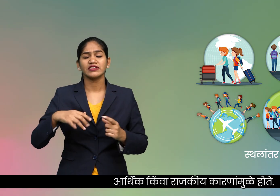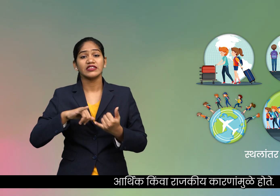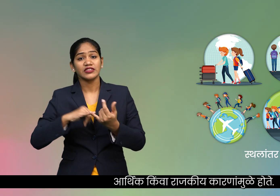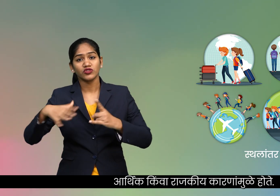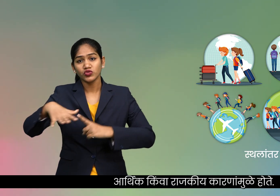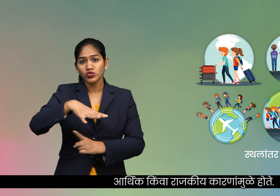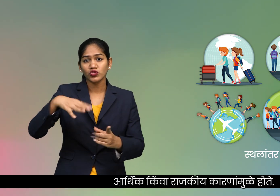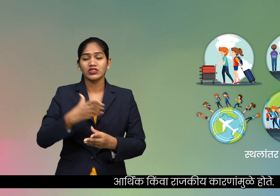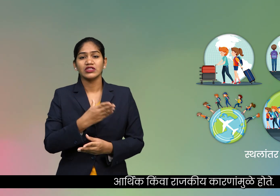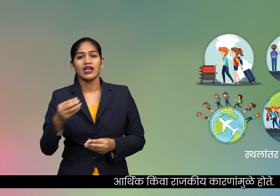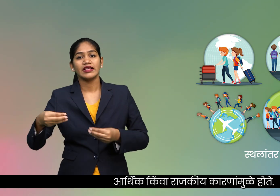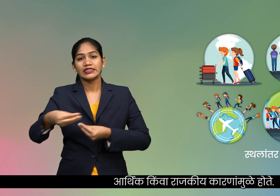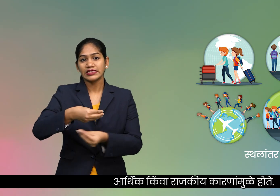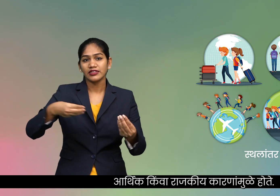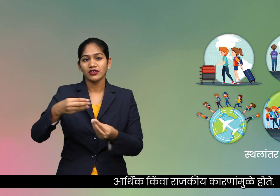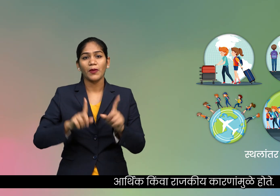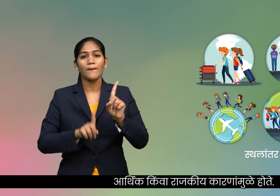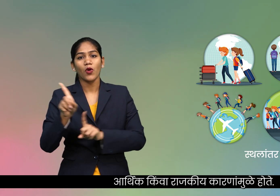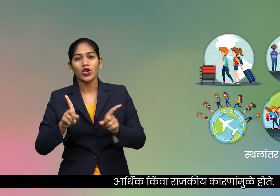राजकीय कारणांमुळे होते.